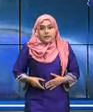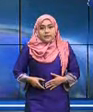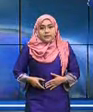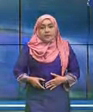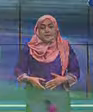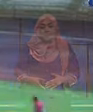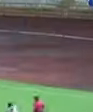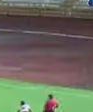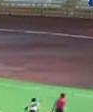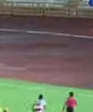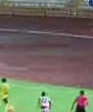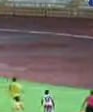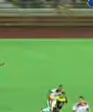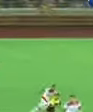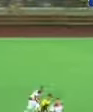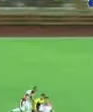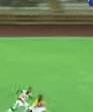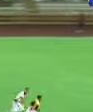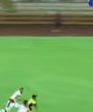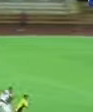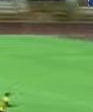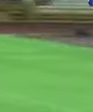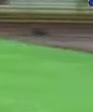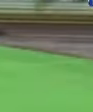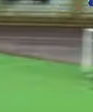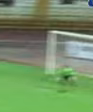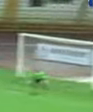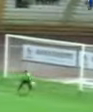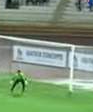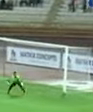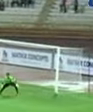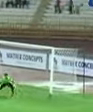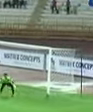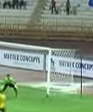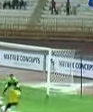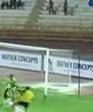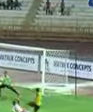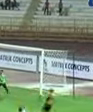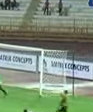Mereka didapati bersalah selepas menyerang antara satu sama lain pada aksi Liga Perdana 12 Februari lepas.